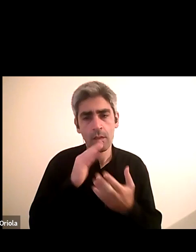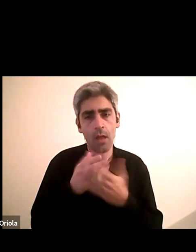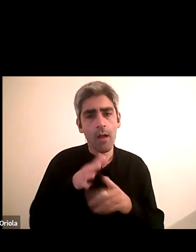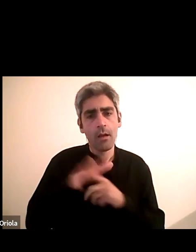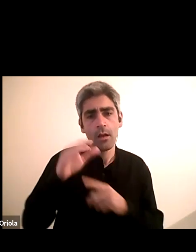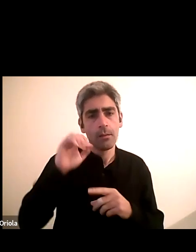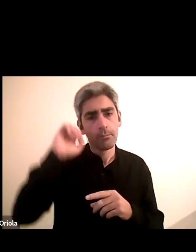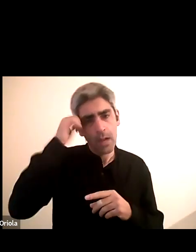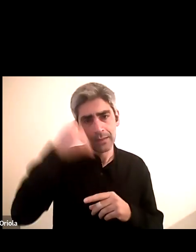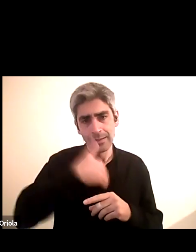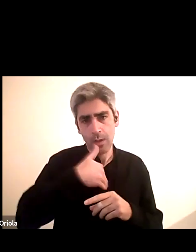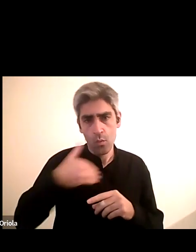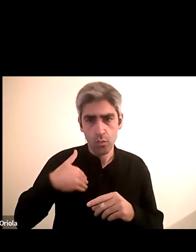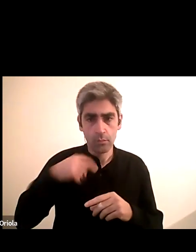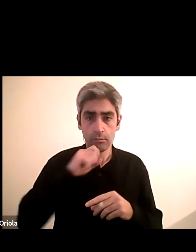saúde.